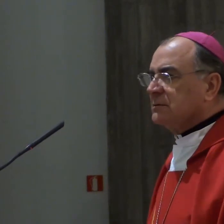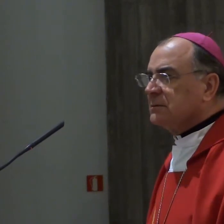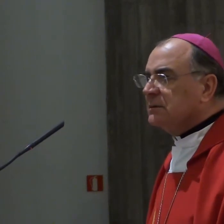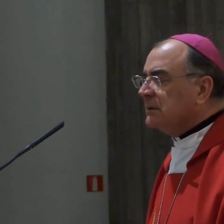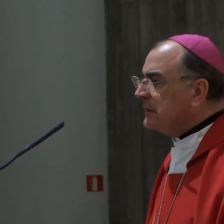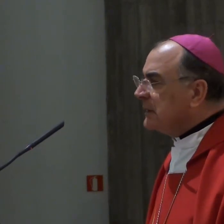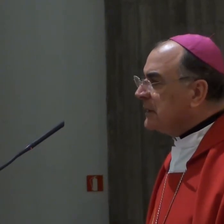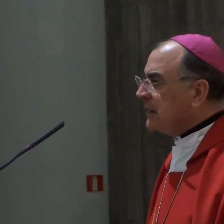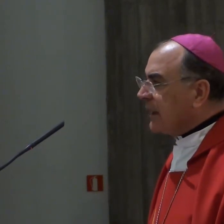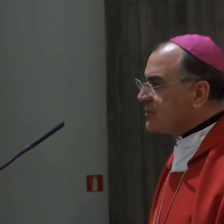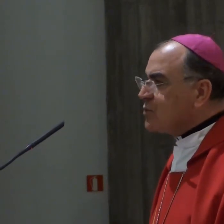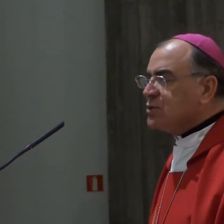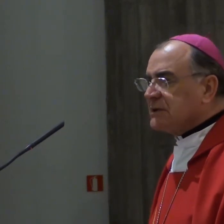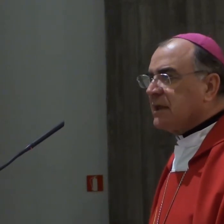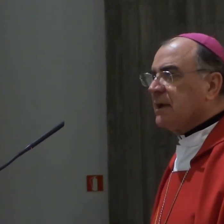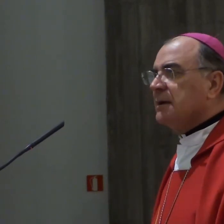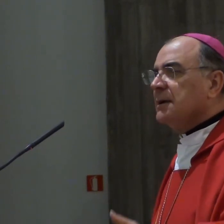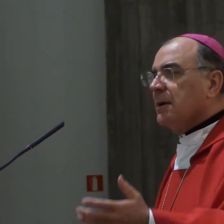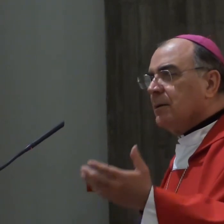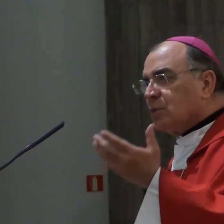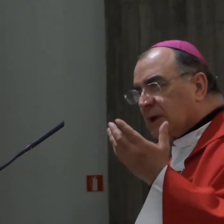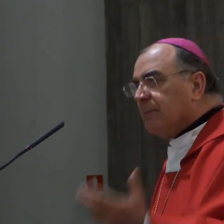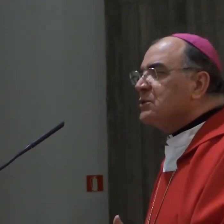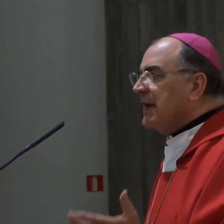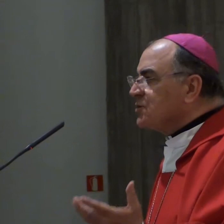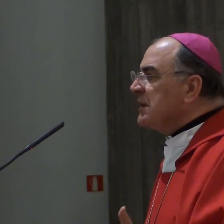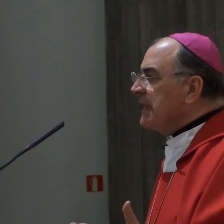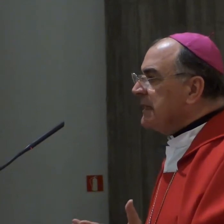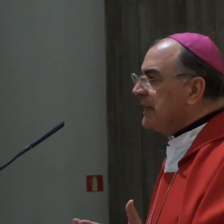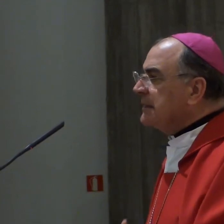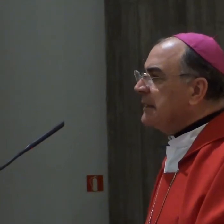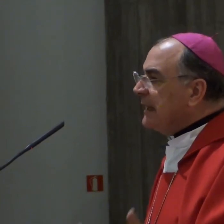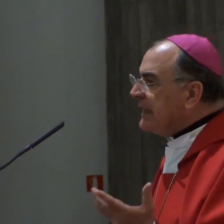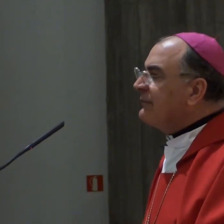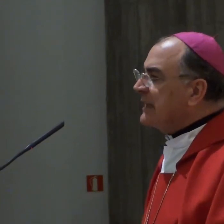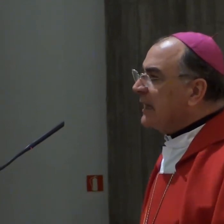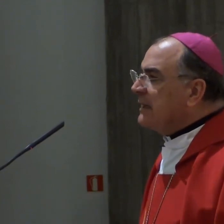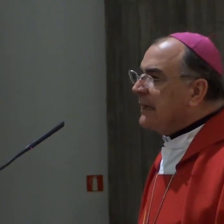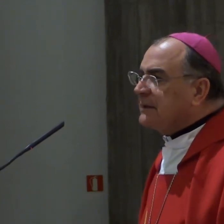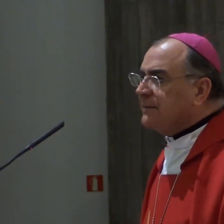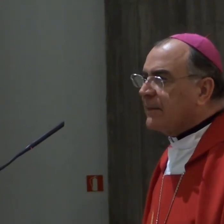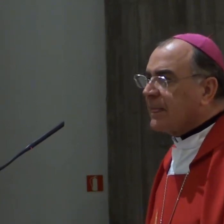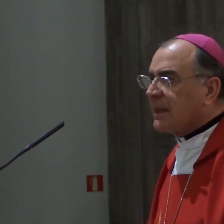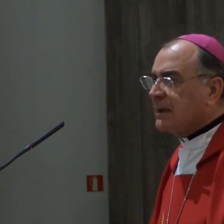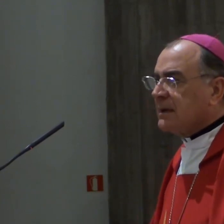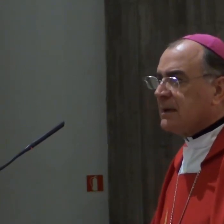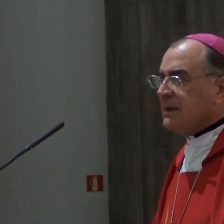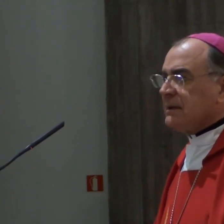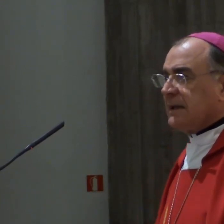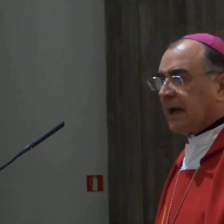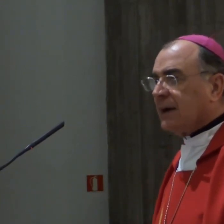beneficio Jesús nos dice busquemos la solidaridad y la fraternidad